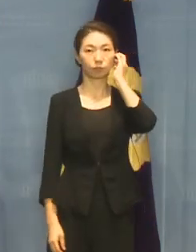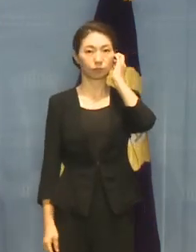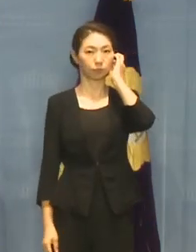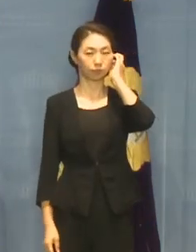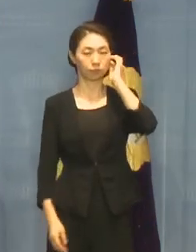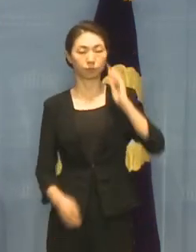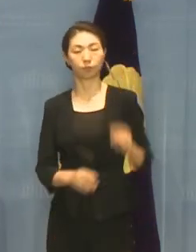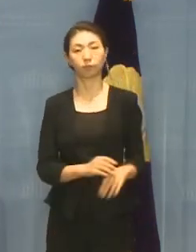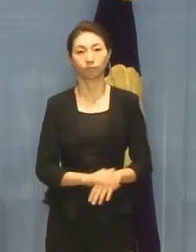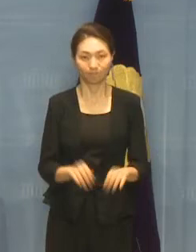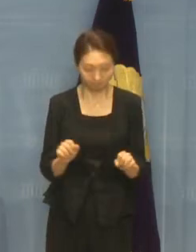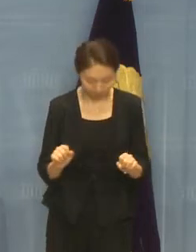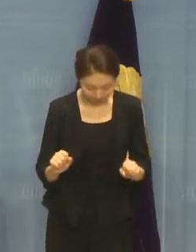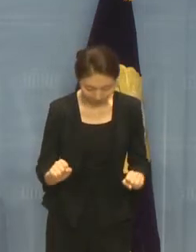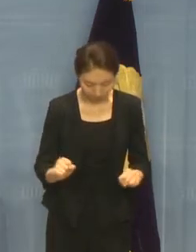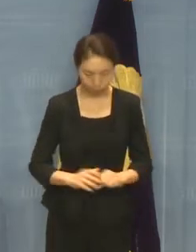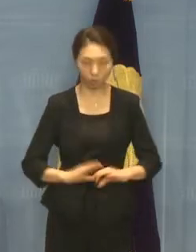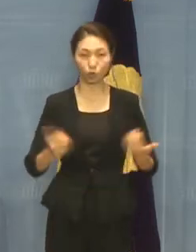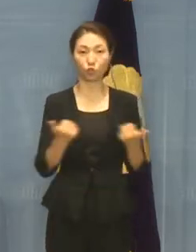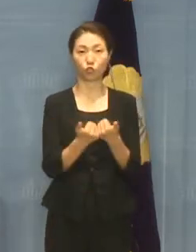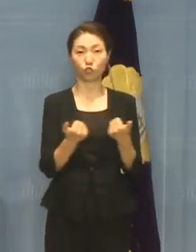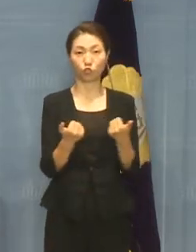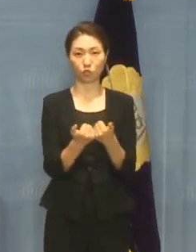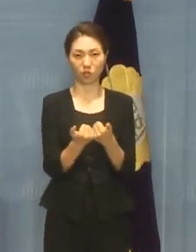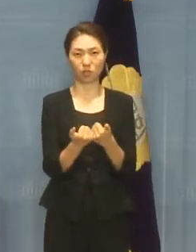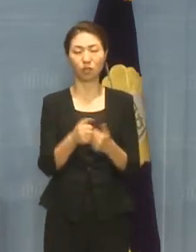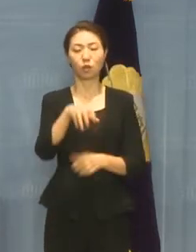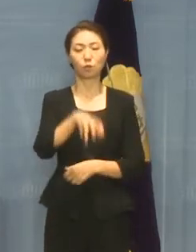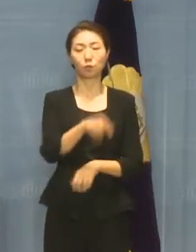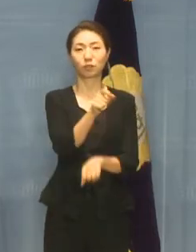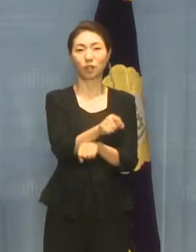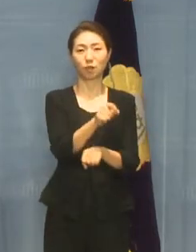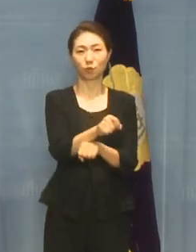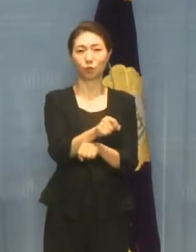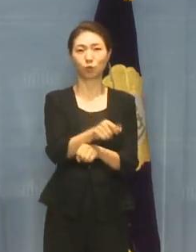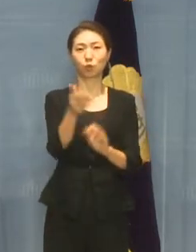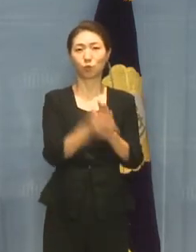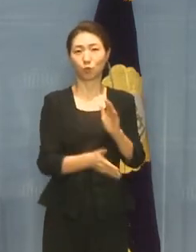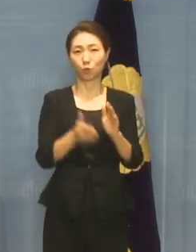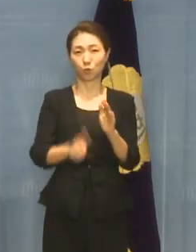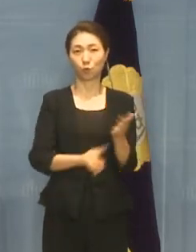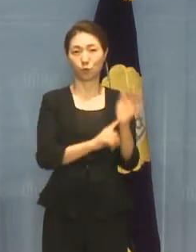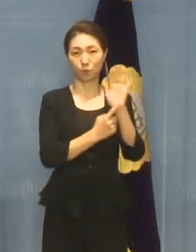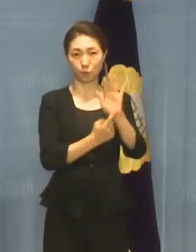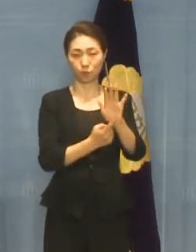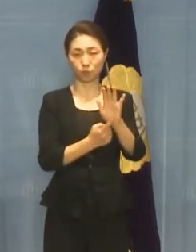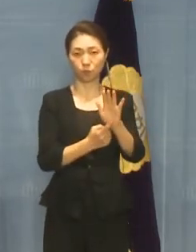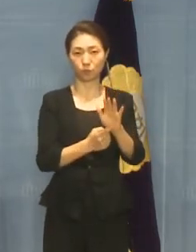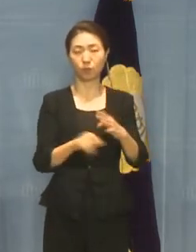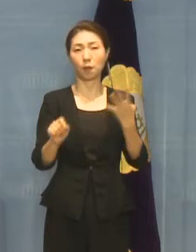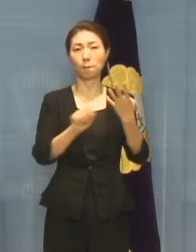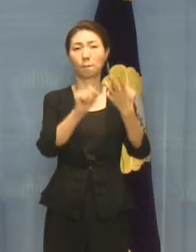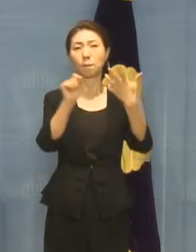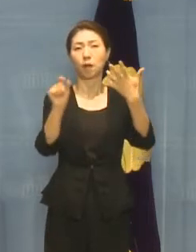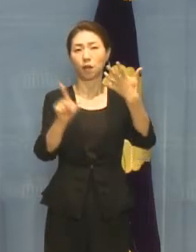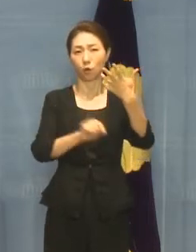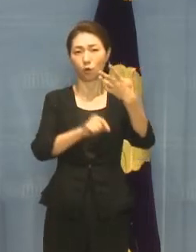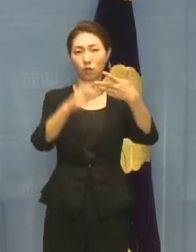네, 안녕하십니까. 국회 사무처 공보기획관입니다. 8월 2주차 정례 브리핑을 하도록